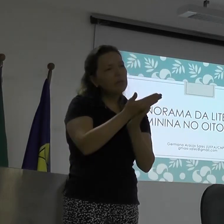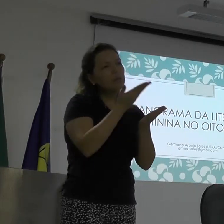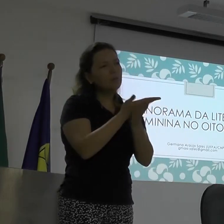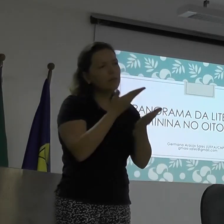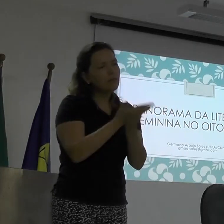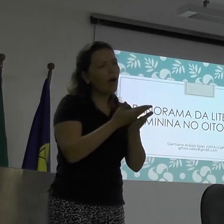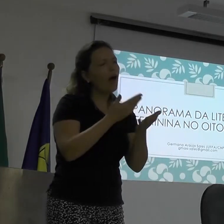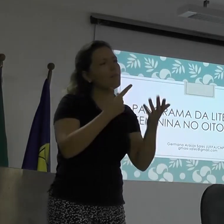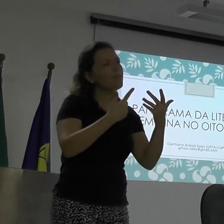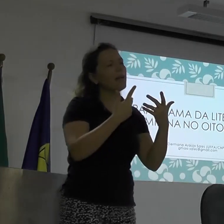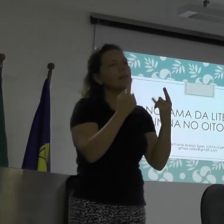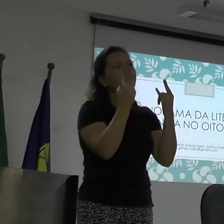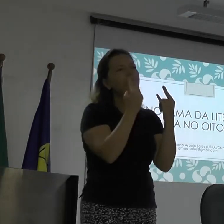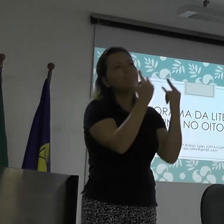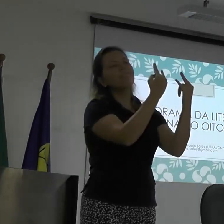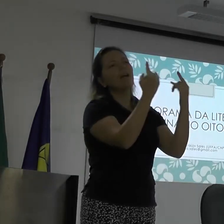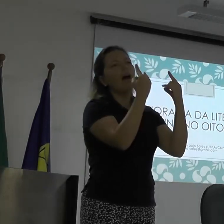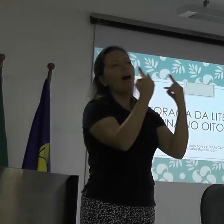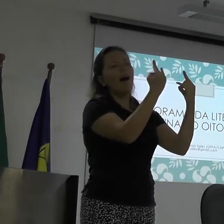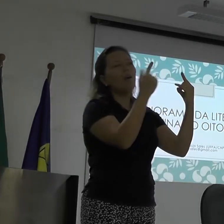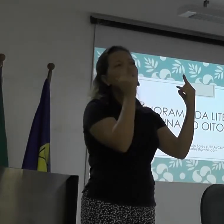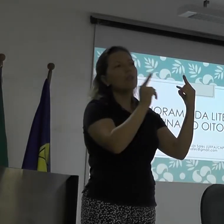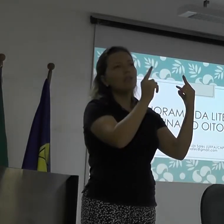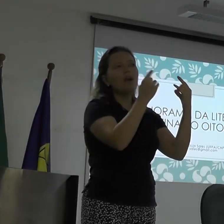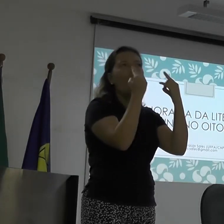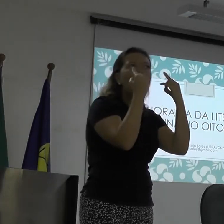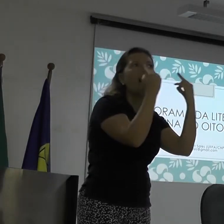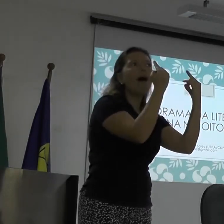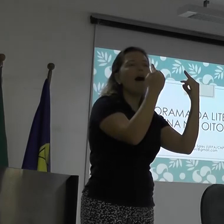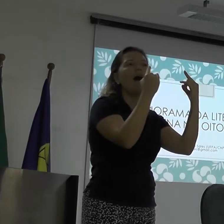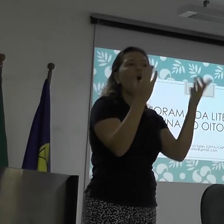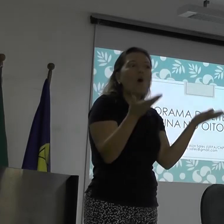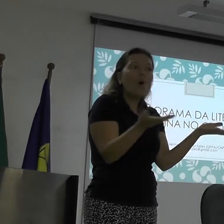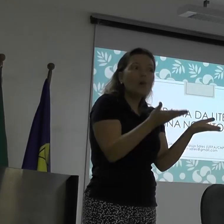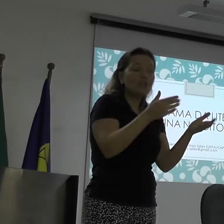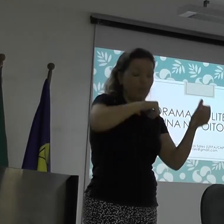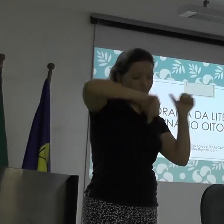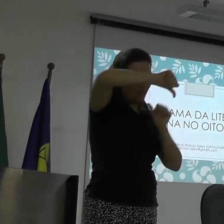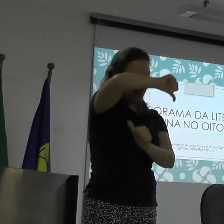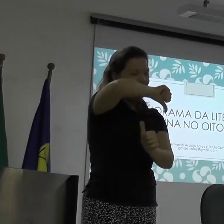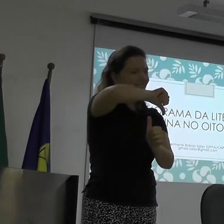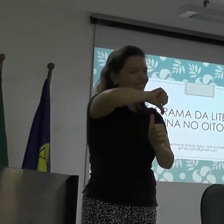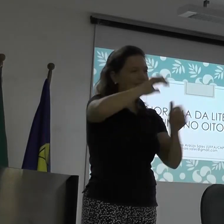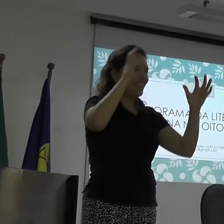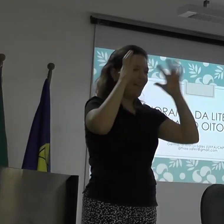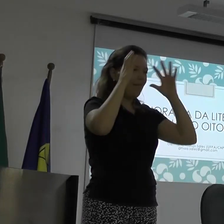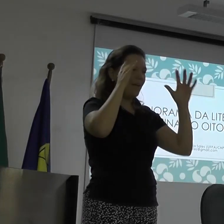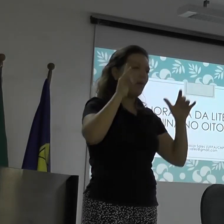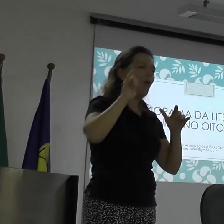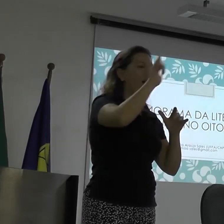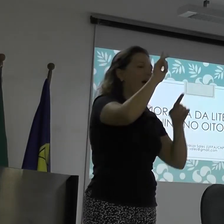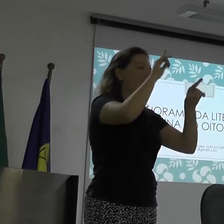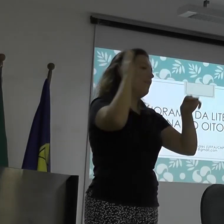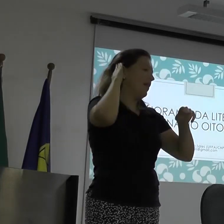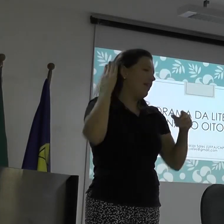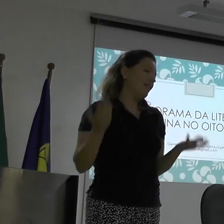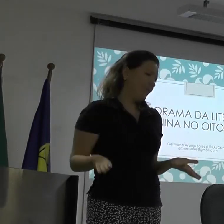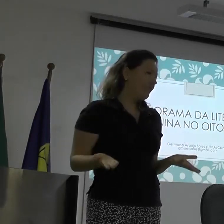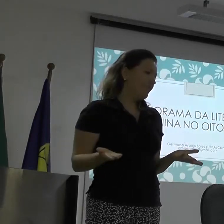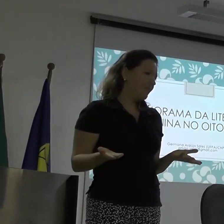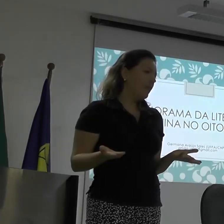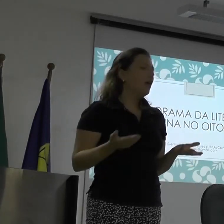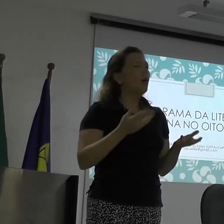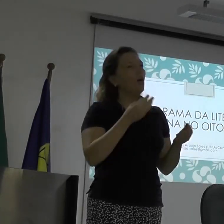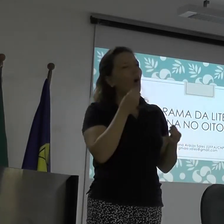a me encantar. Eu hoje adoro o Pará. E devo isso aos meus estudos, em parte também, claro que a